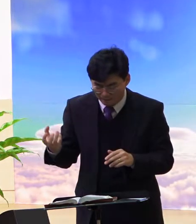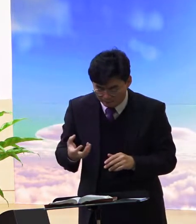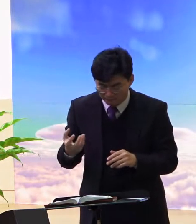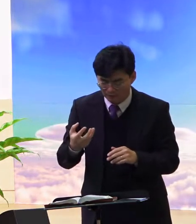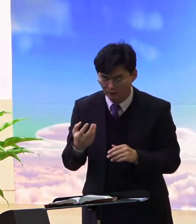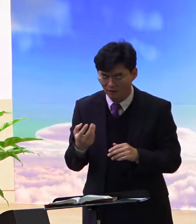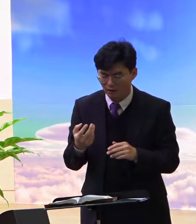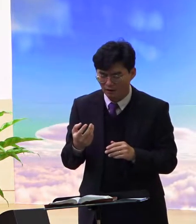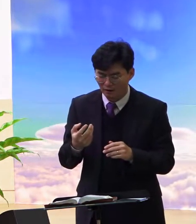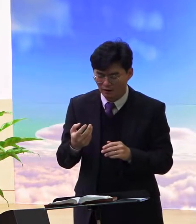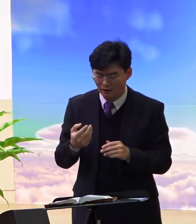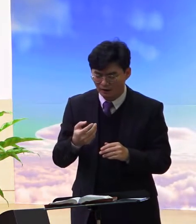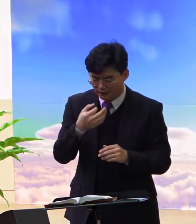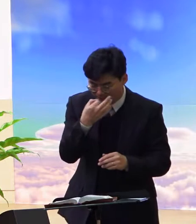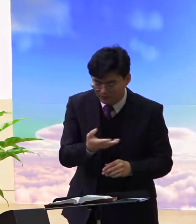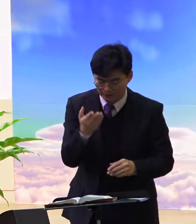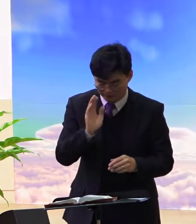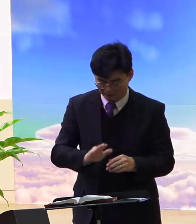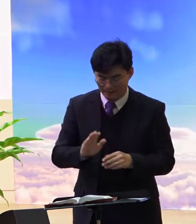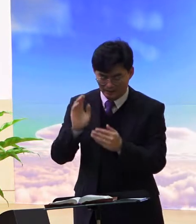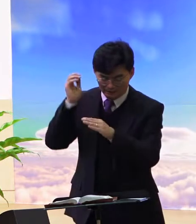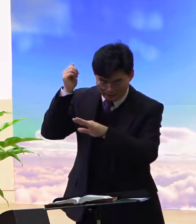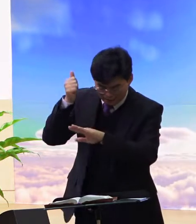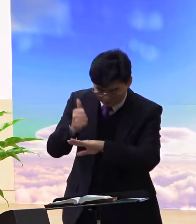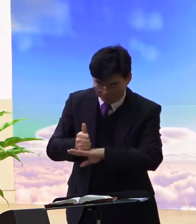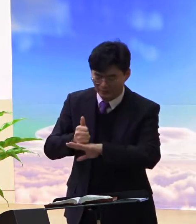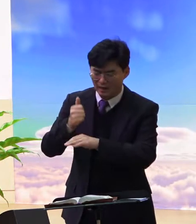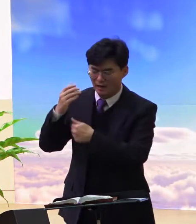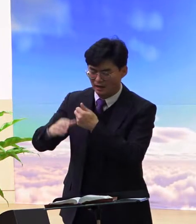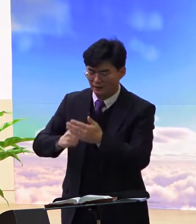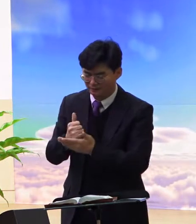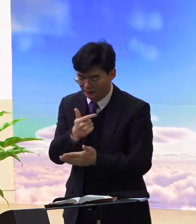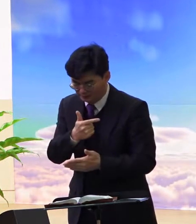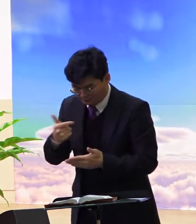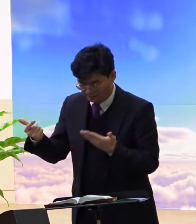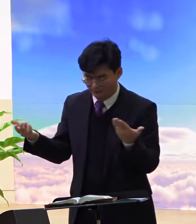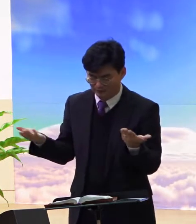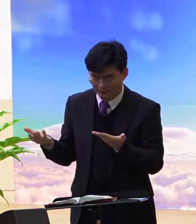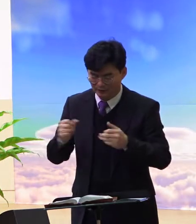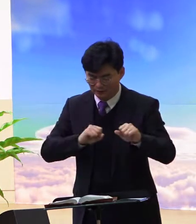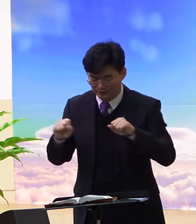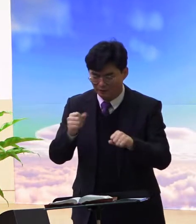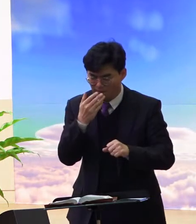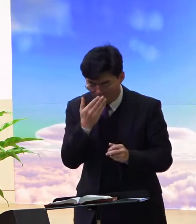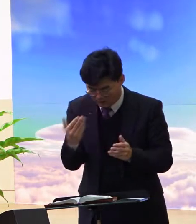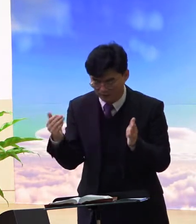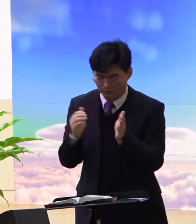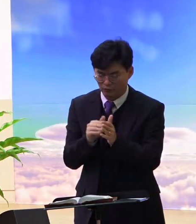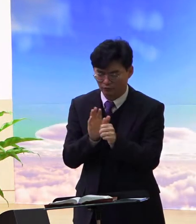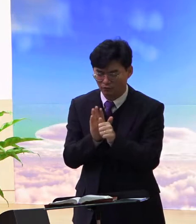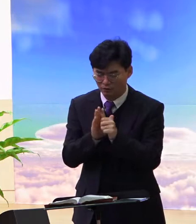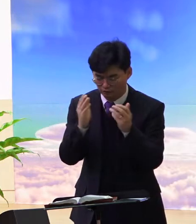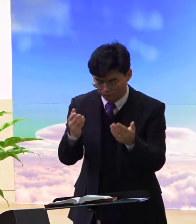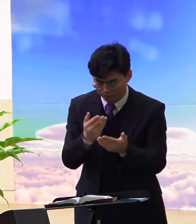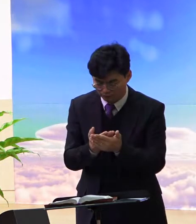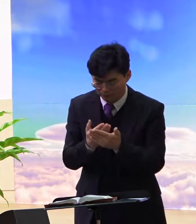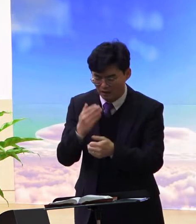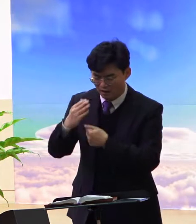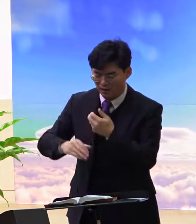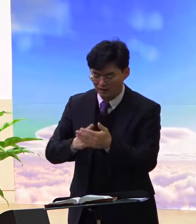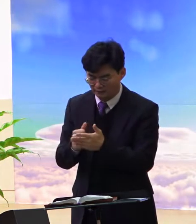더 크게 주님께 쓰임받아 온 세상에 우리 주님의 위대하심을 간증하는 나팔수로